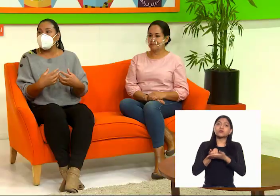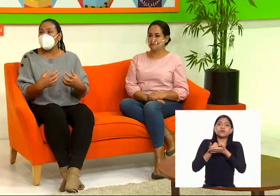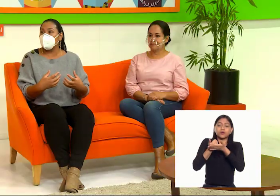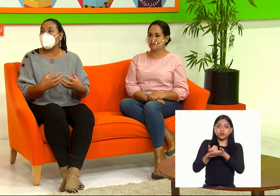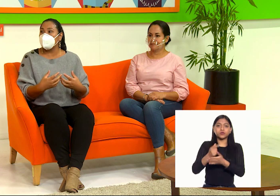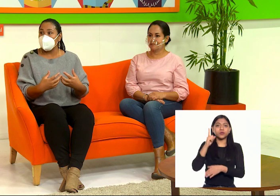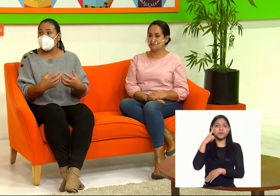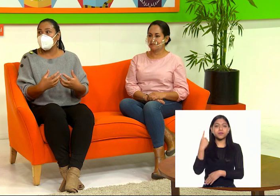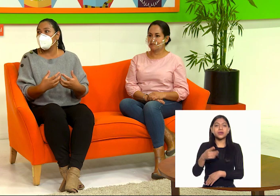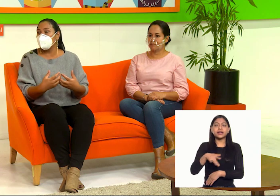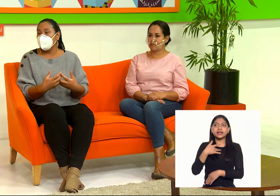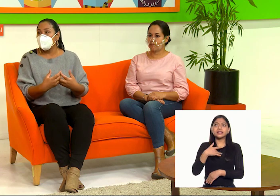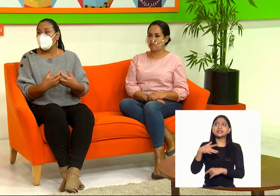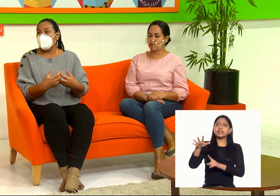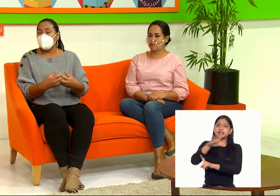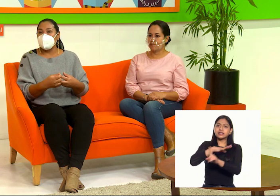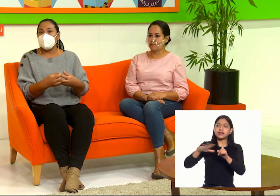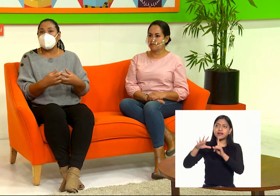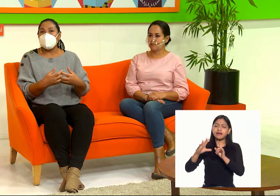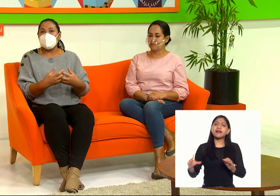se siente como un ambiente muy